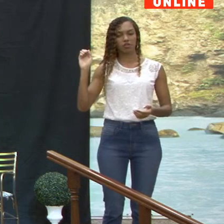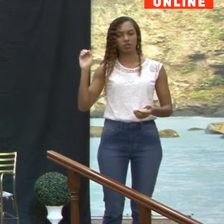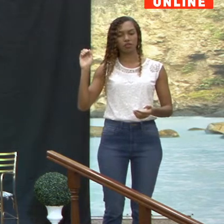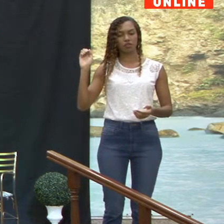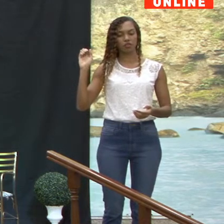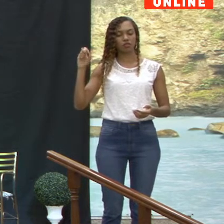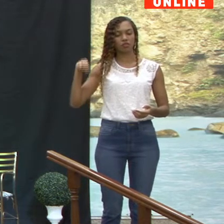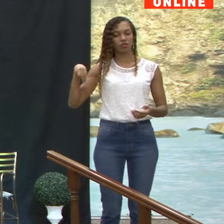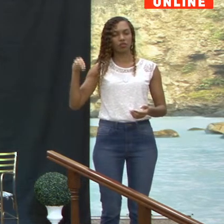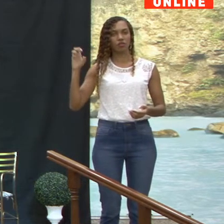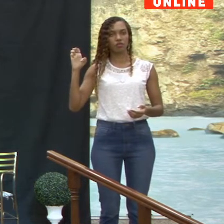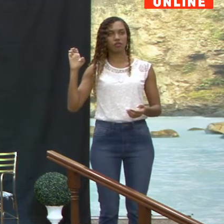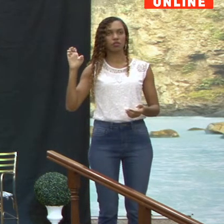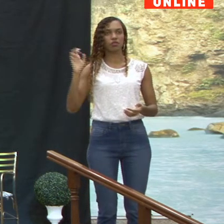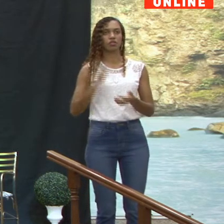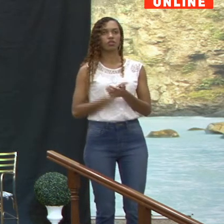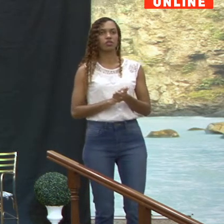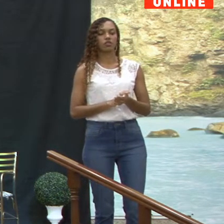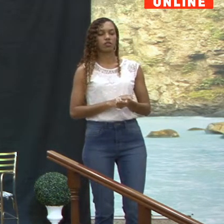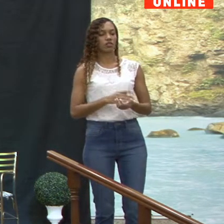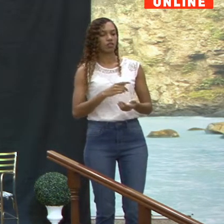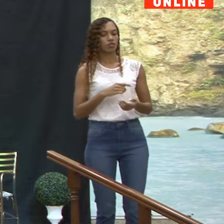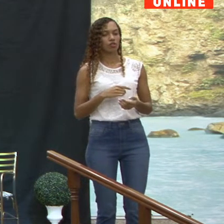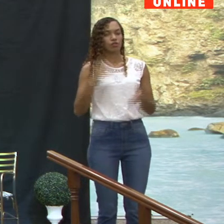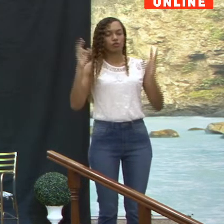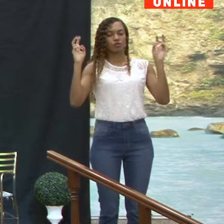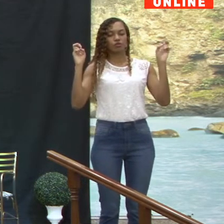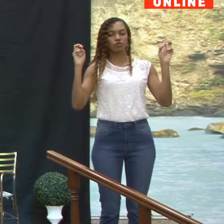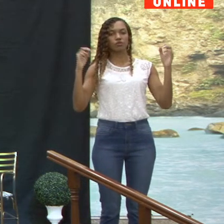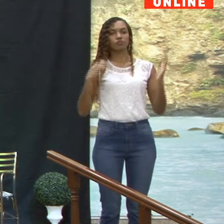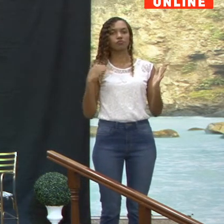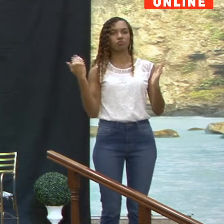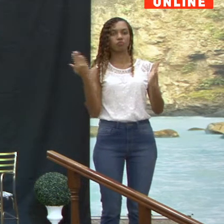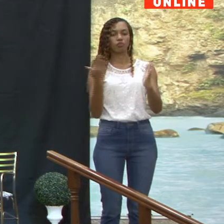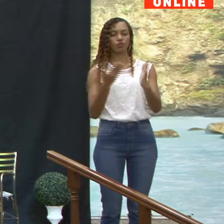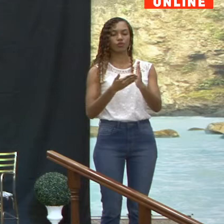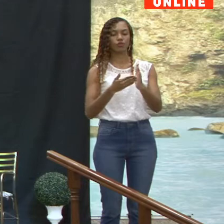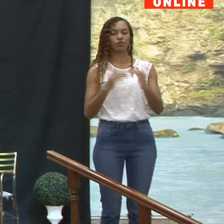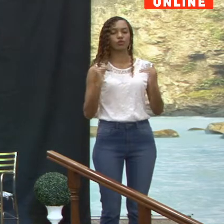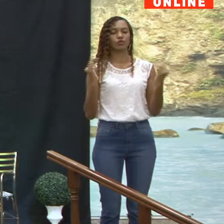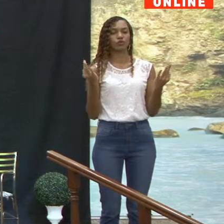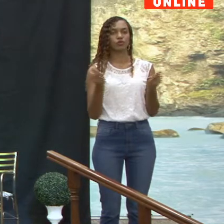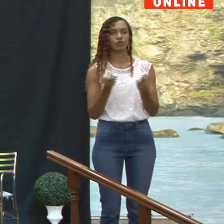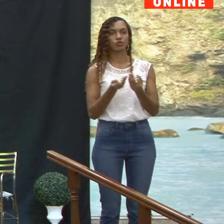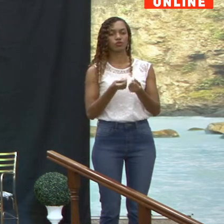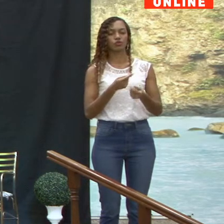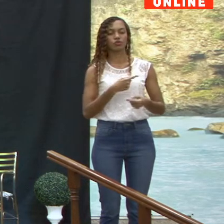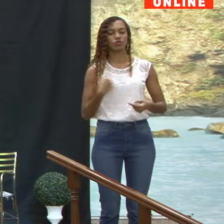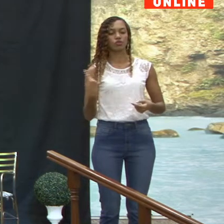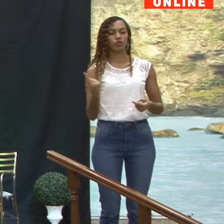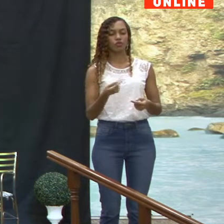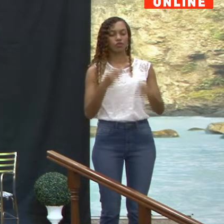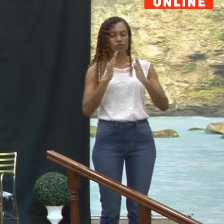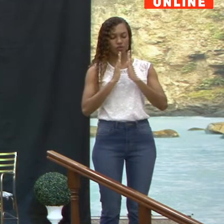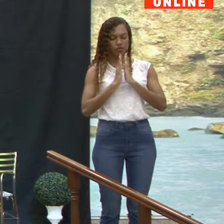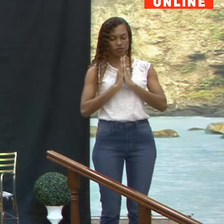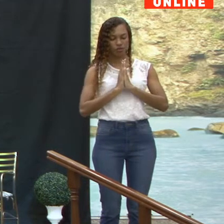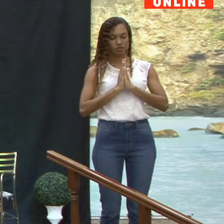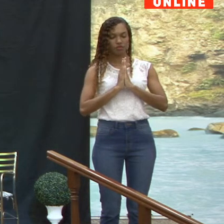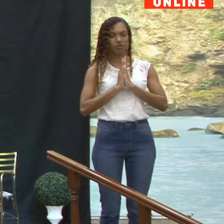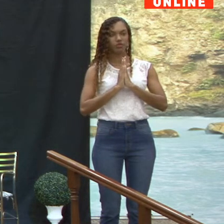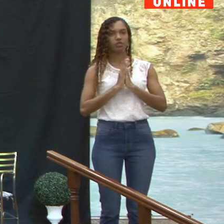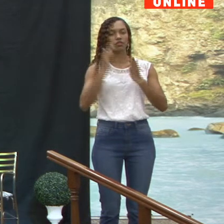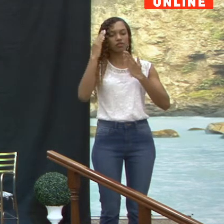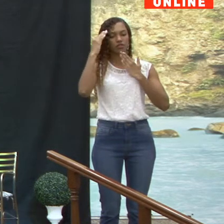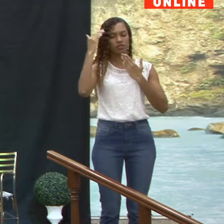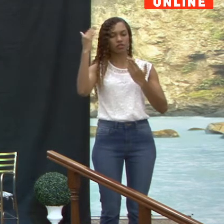todos nós, derrama o teu óleo, a tua unção nesta hora. É no nome de Jesus que nós oramos a ti, já te agradecendo.